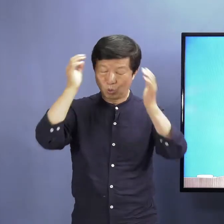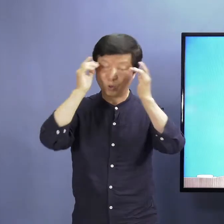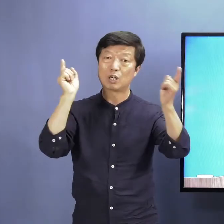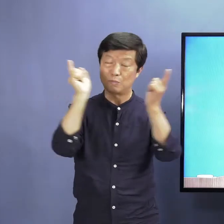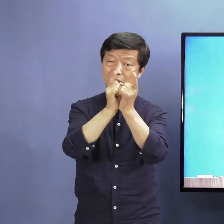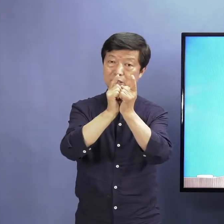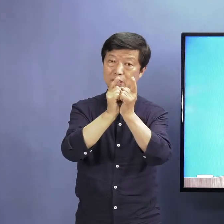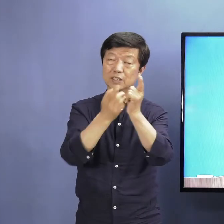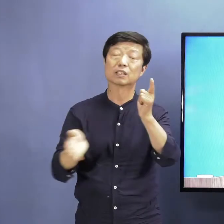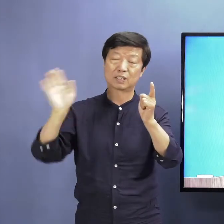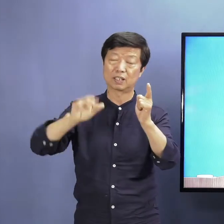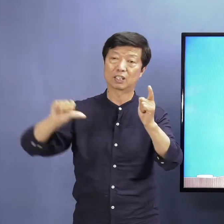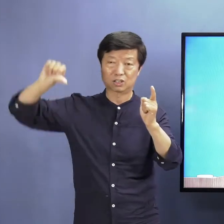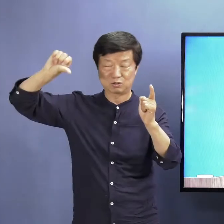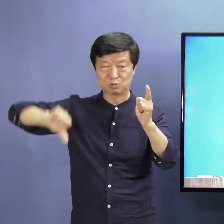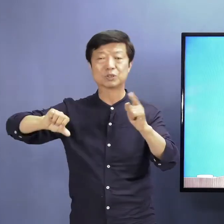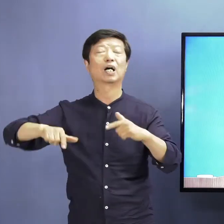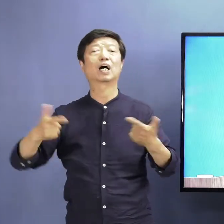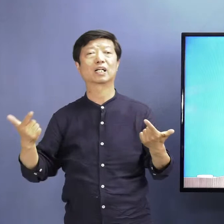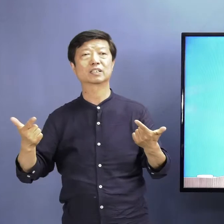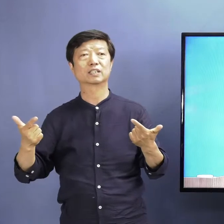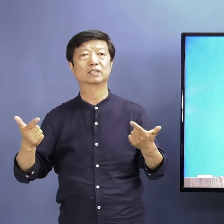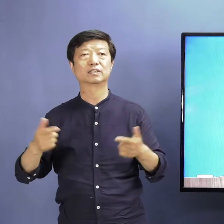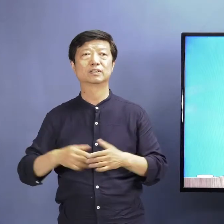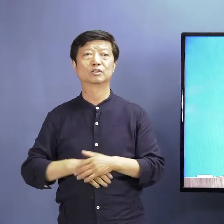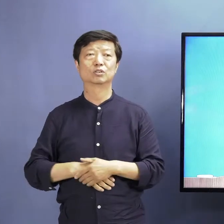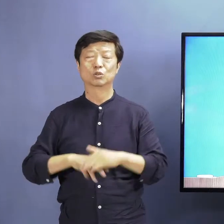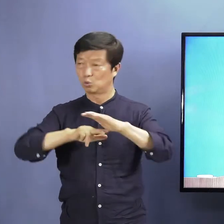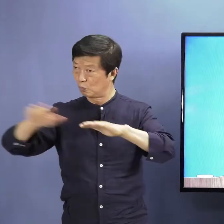당하지 않았으니까. 이게 답이에요. 이게 비밀이에요.